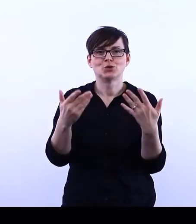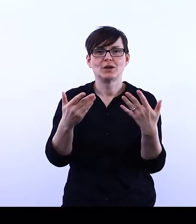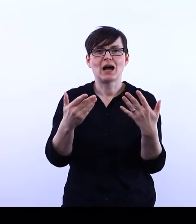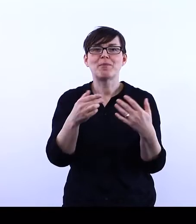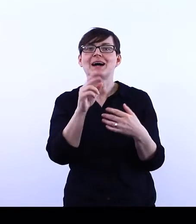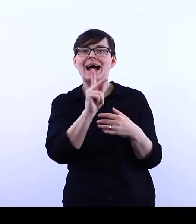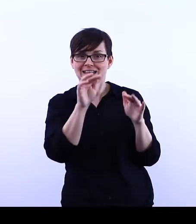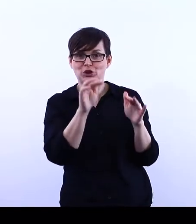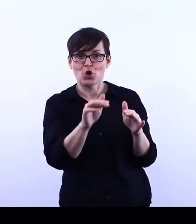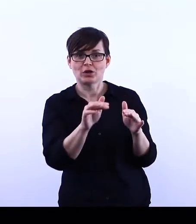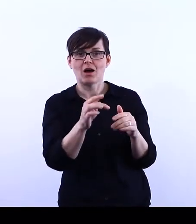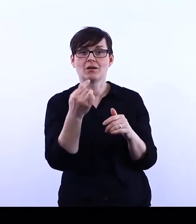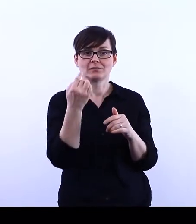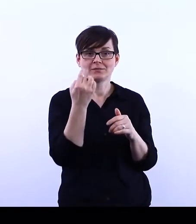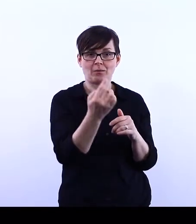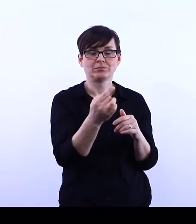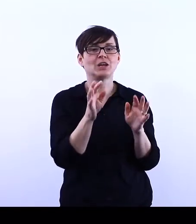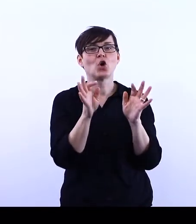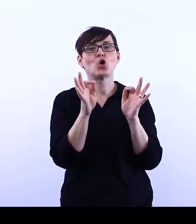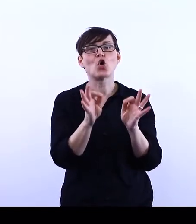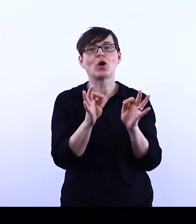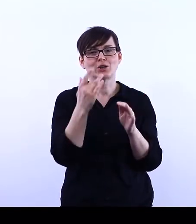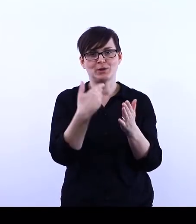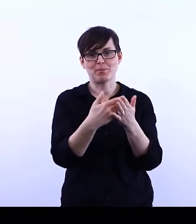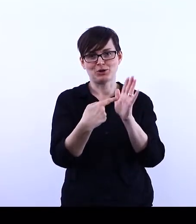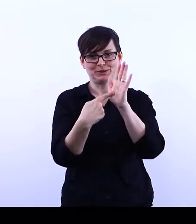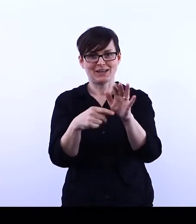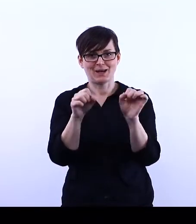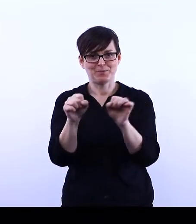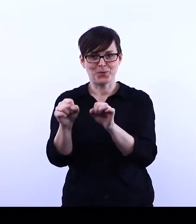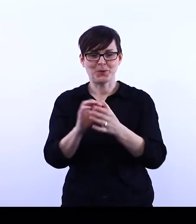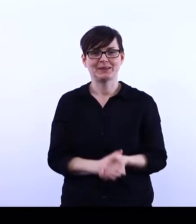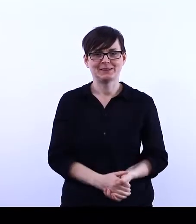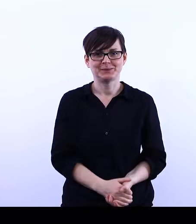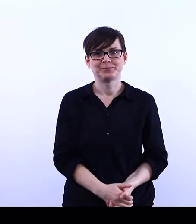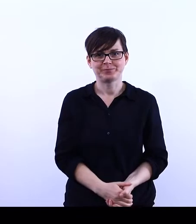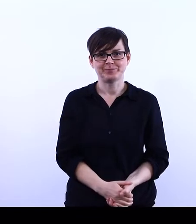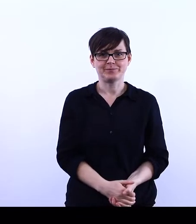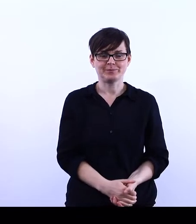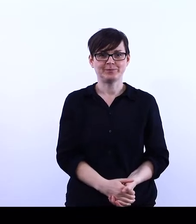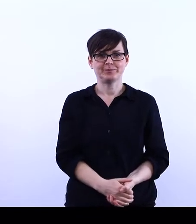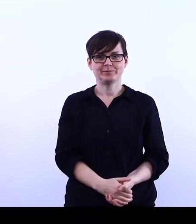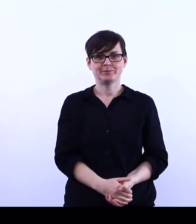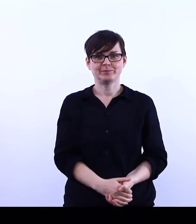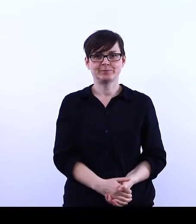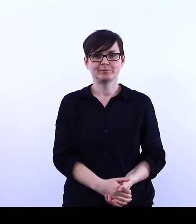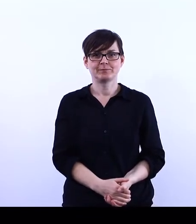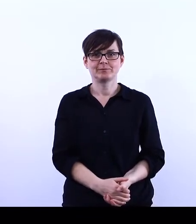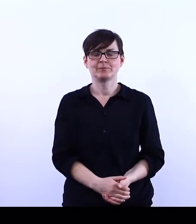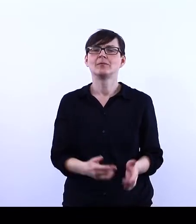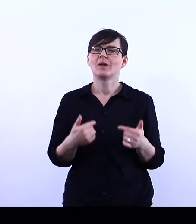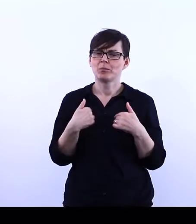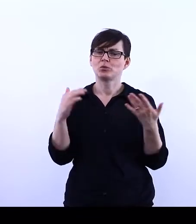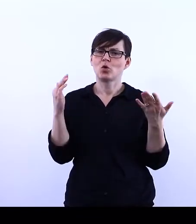ist, die es dann ganz konkret auch machen kann. Aber jetzt vielleicht, um auch nochmal ganz kurz, auch so ein paar methodische